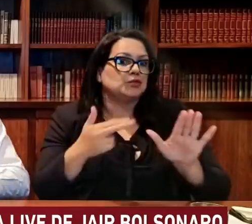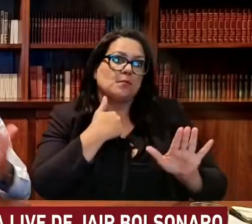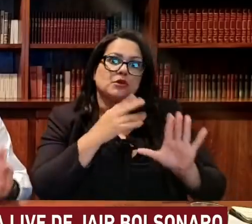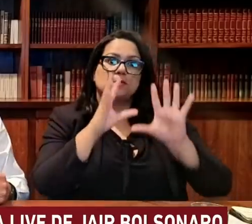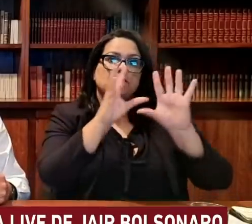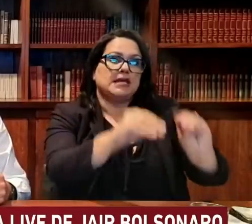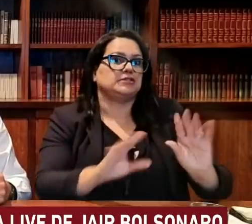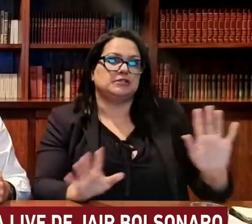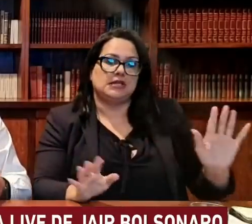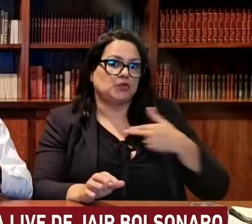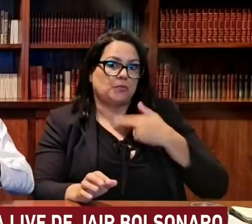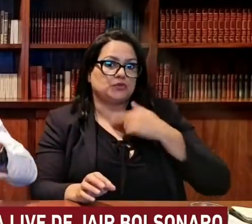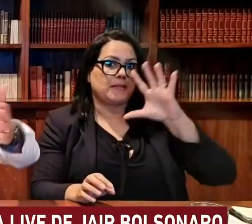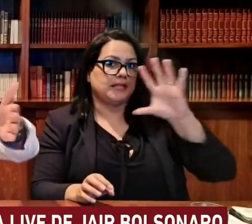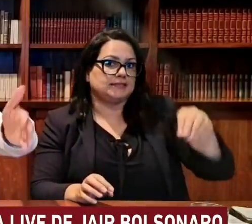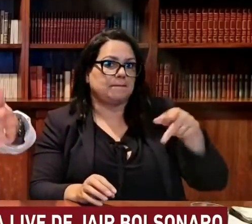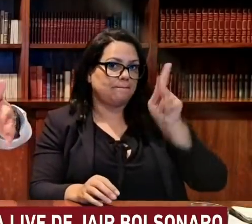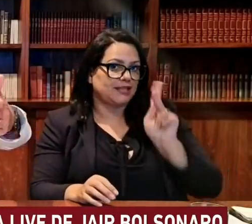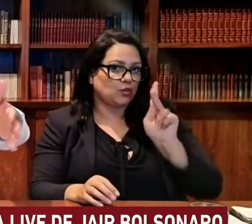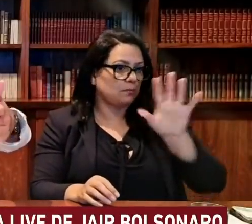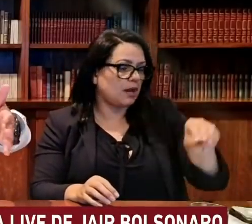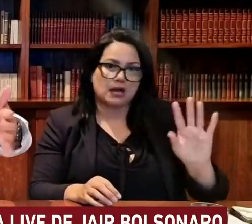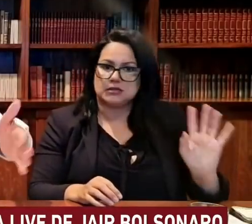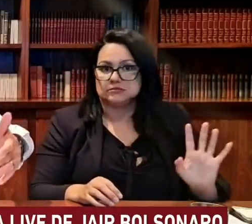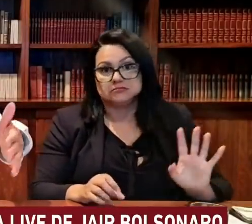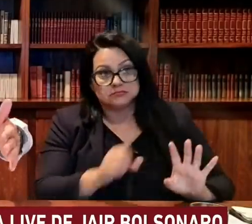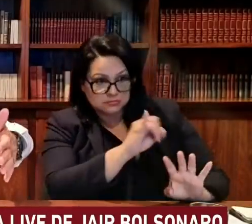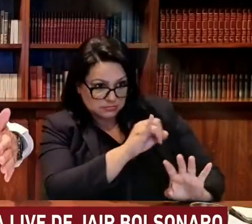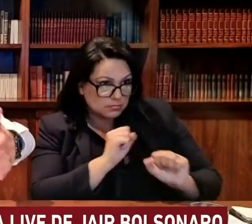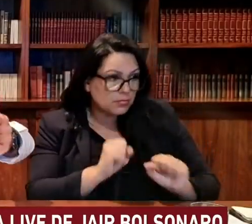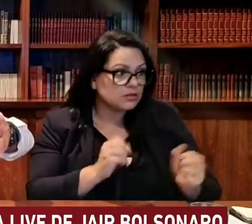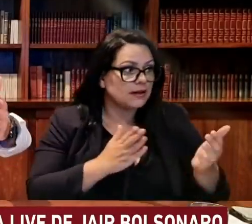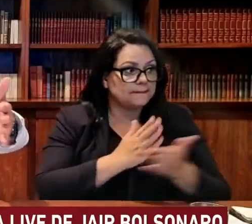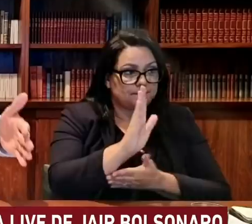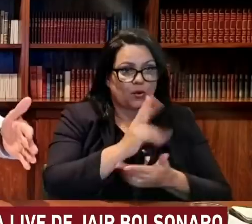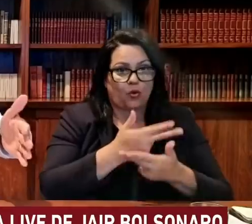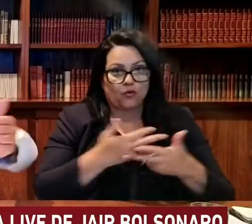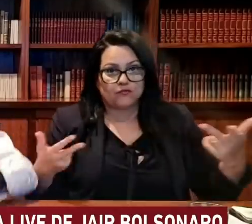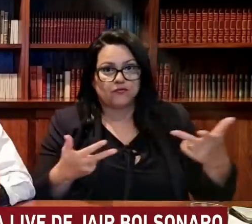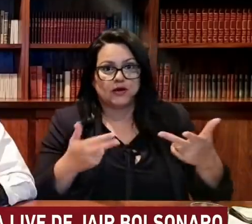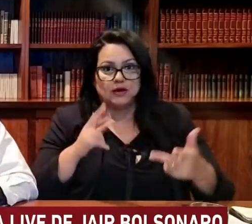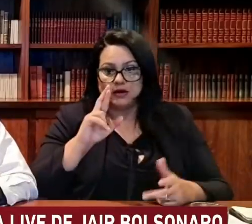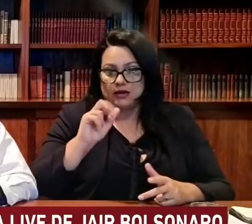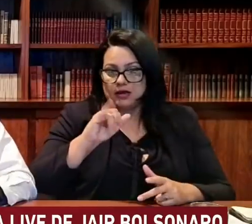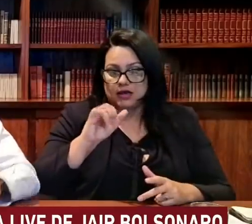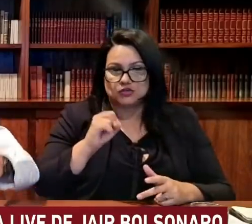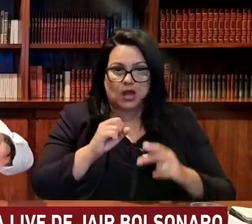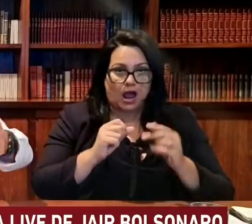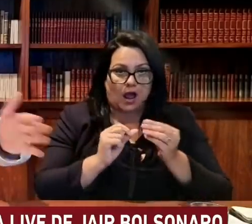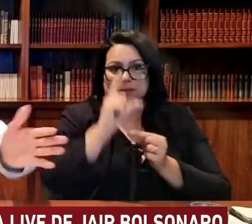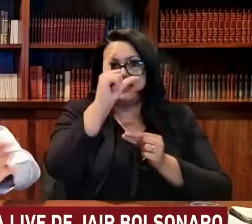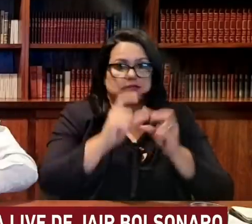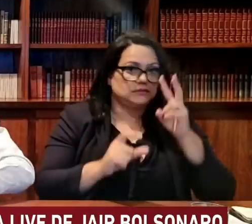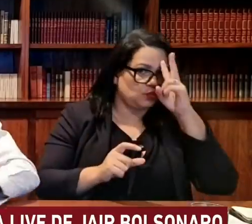sendo o acionista majoritário. Se pudesse deixar para sancionar, deixar para dar o reajuste nos combustíveis na